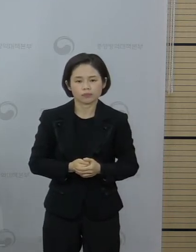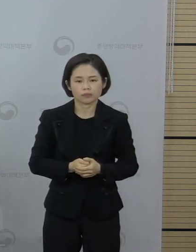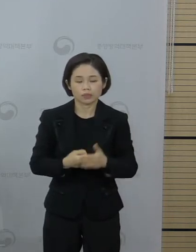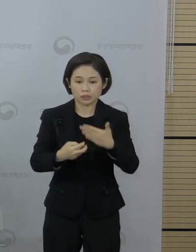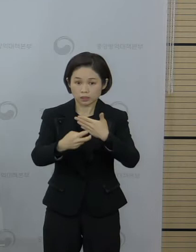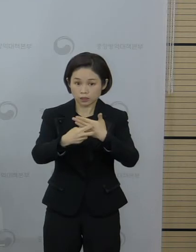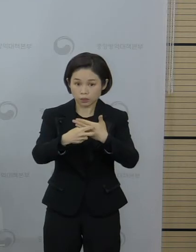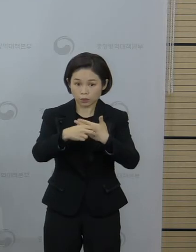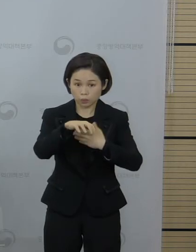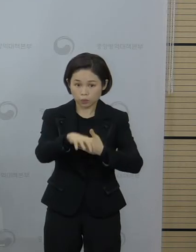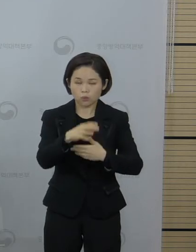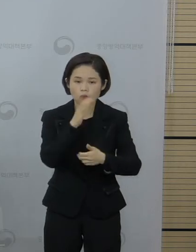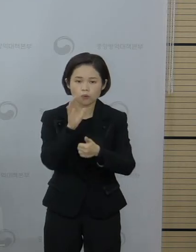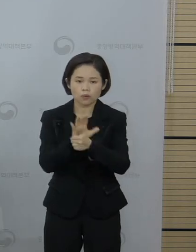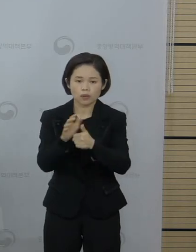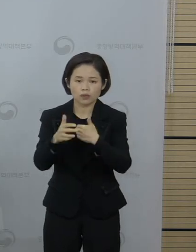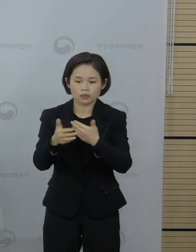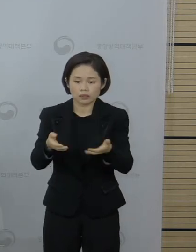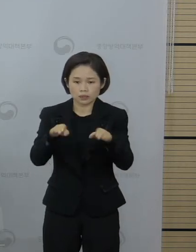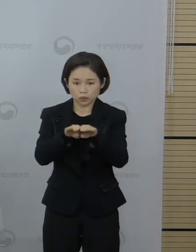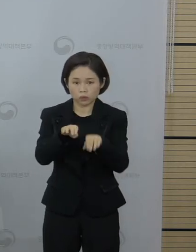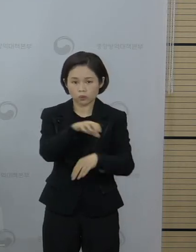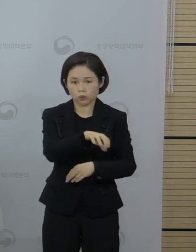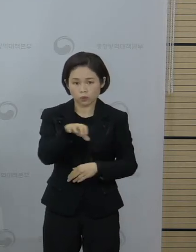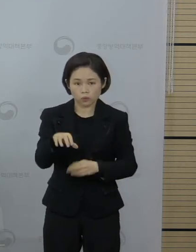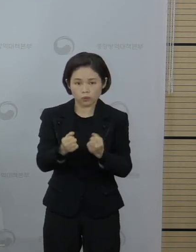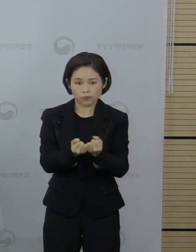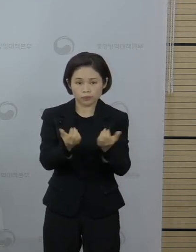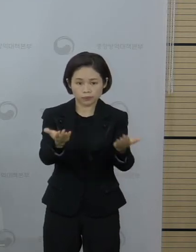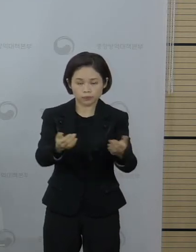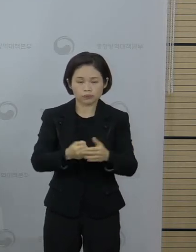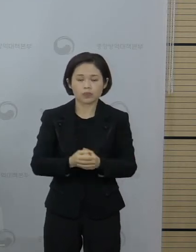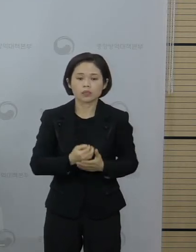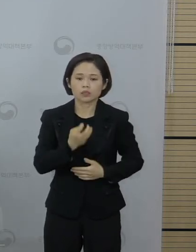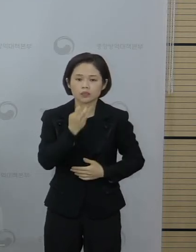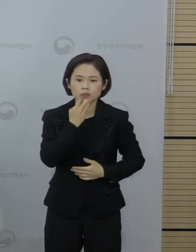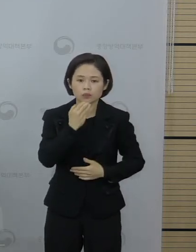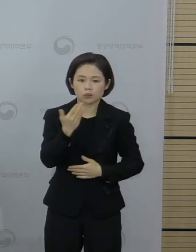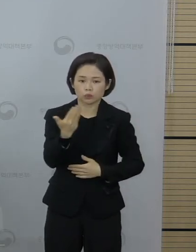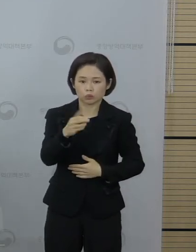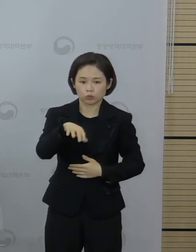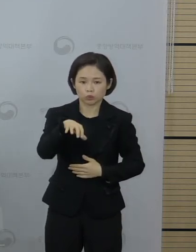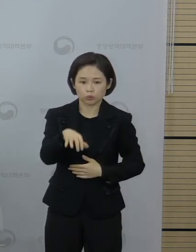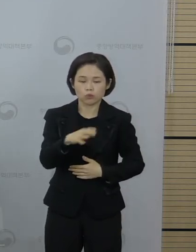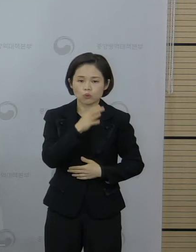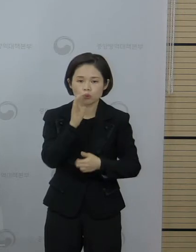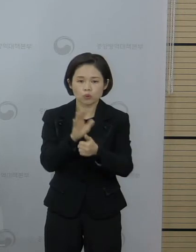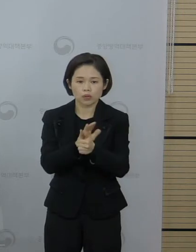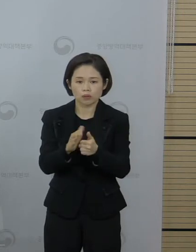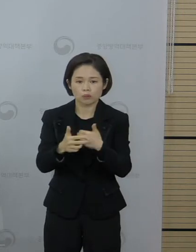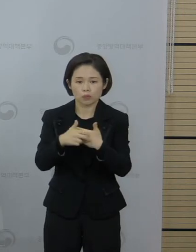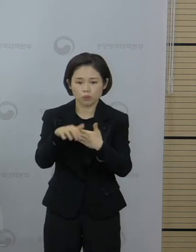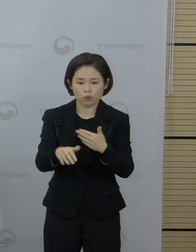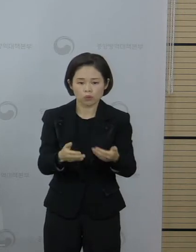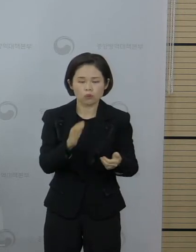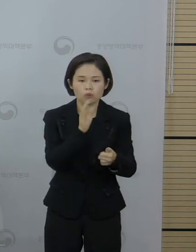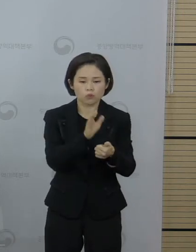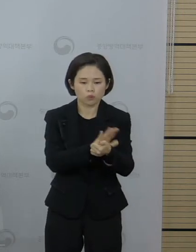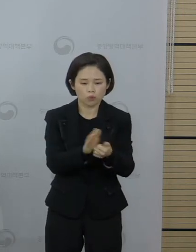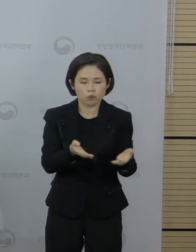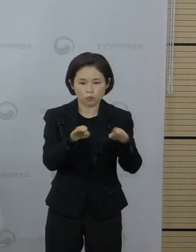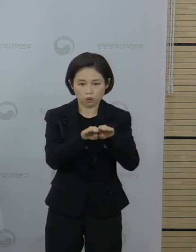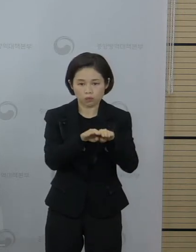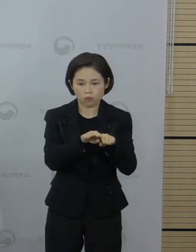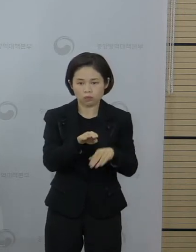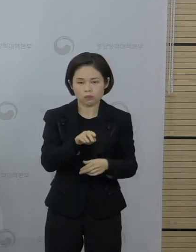의료 또 요양 시설 등 관련입니다. 서울 구로구 요양병원 요양원과 관련하여